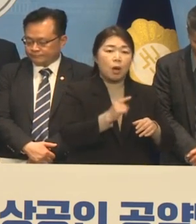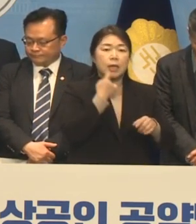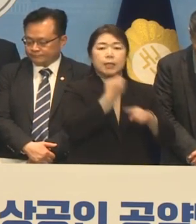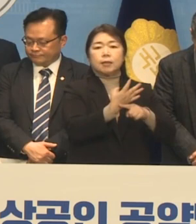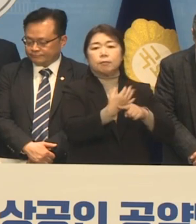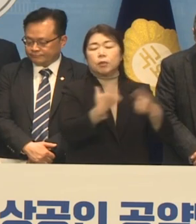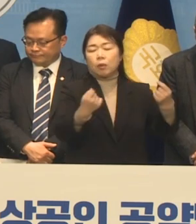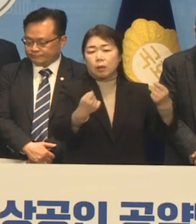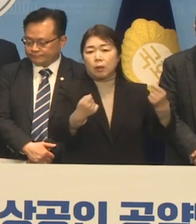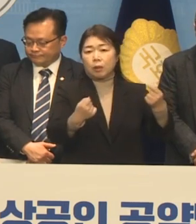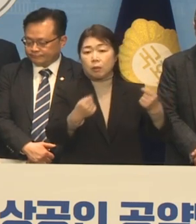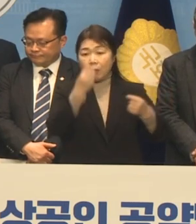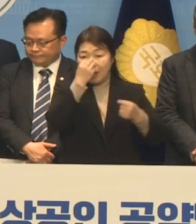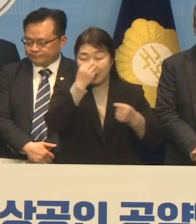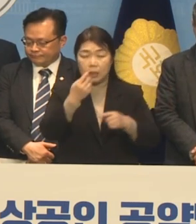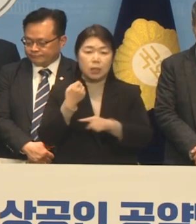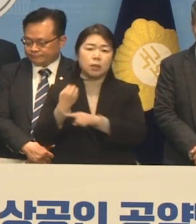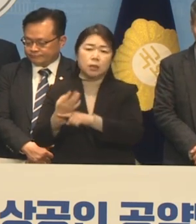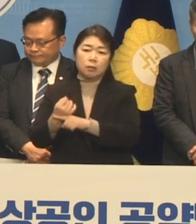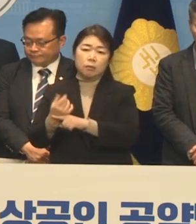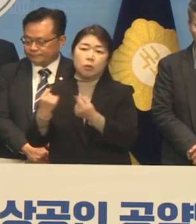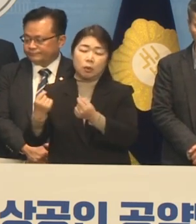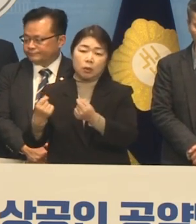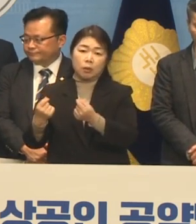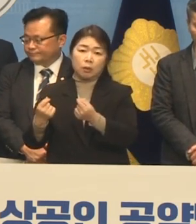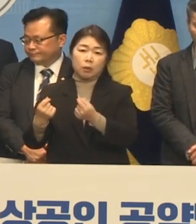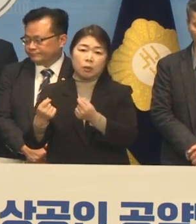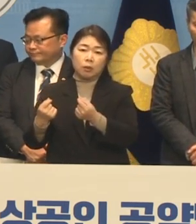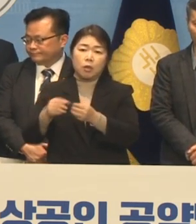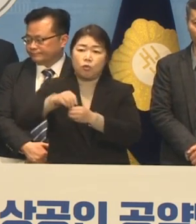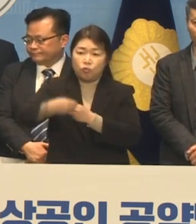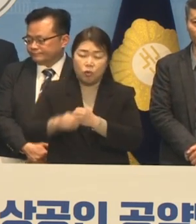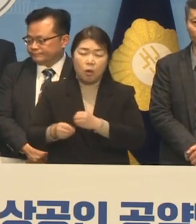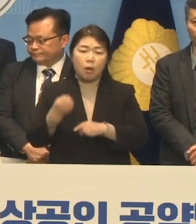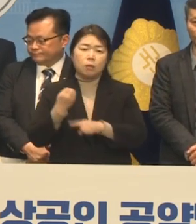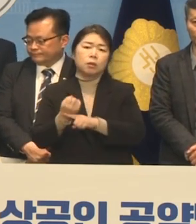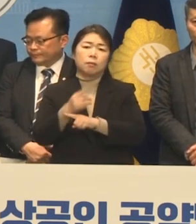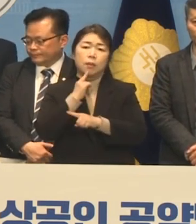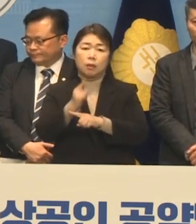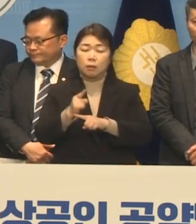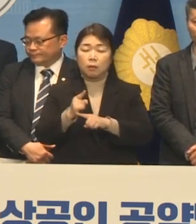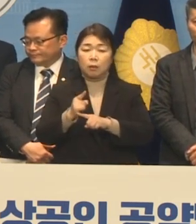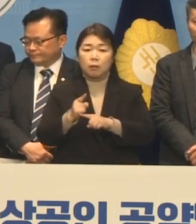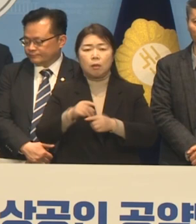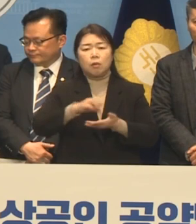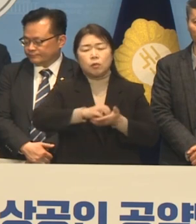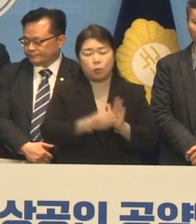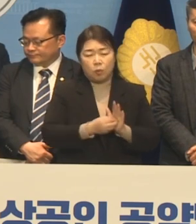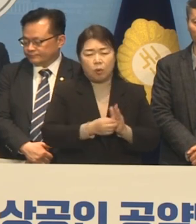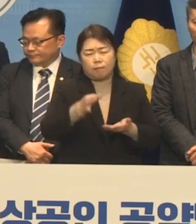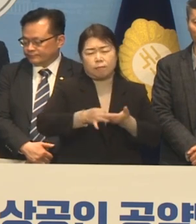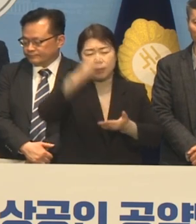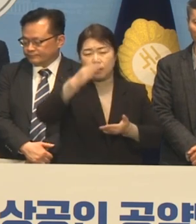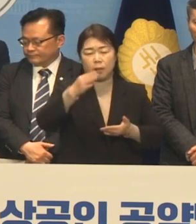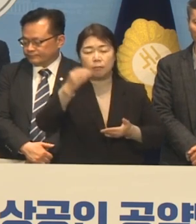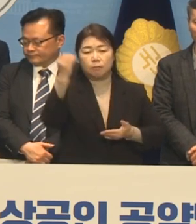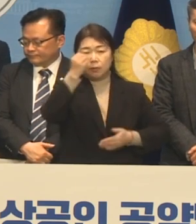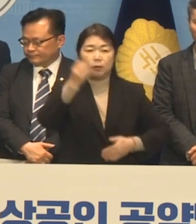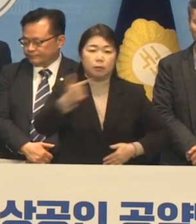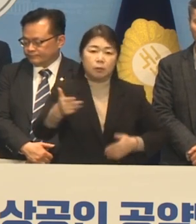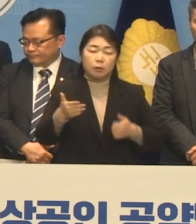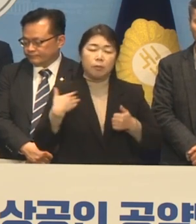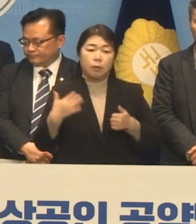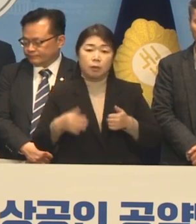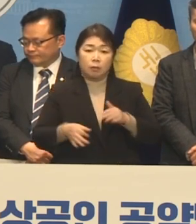신조어들이 만들어질 정도로 고물가에 시달렸고 그러다 보니 소비 심리는